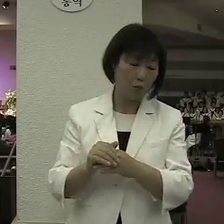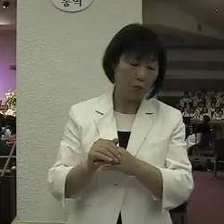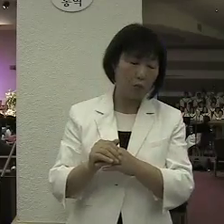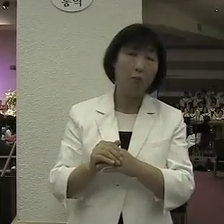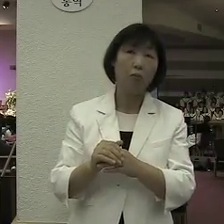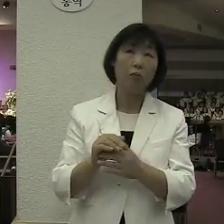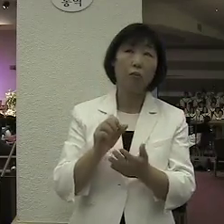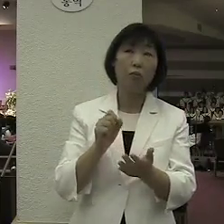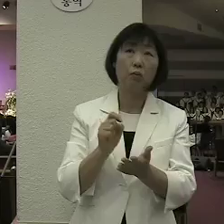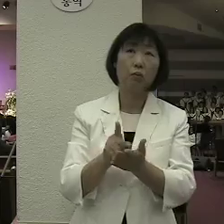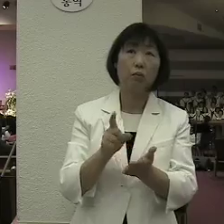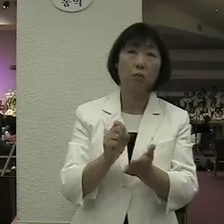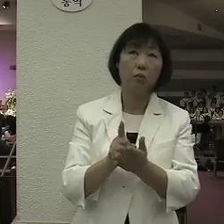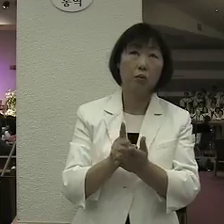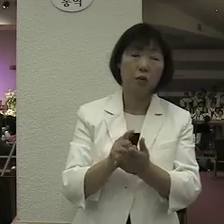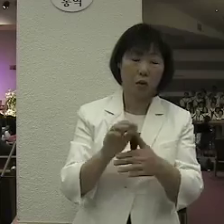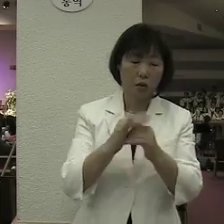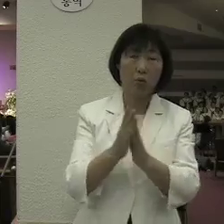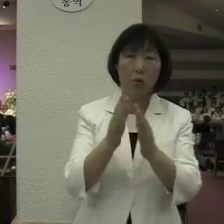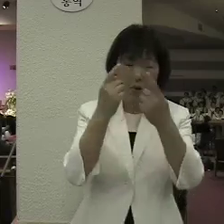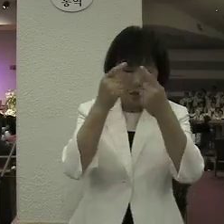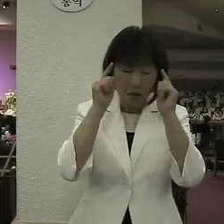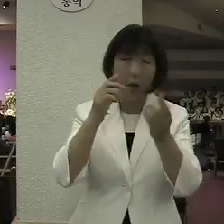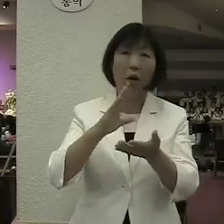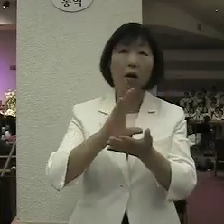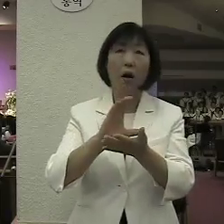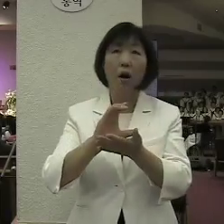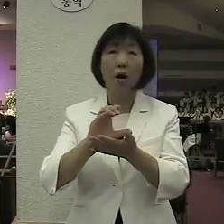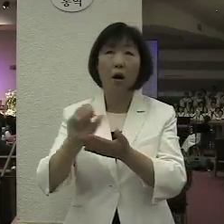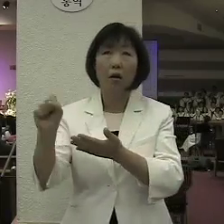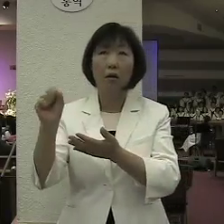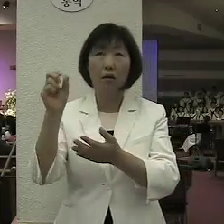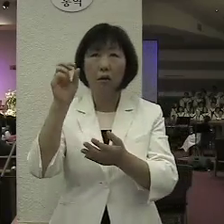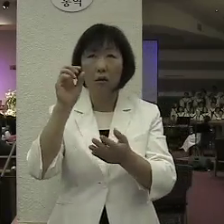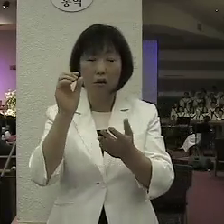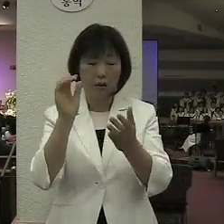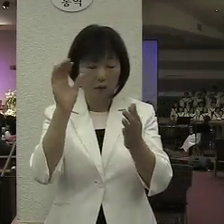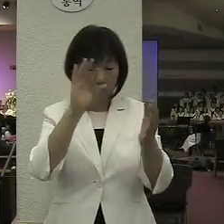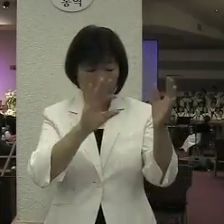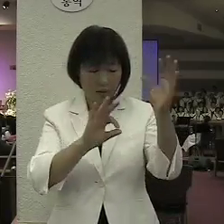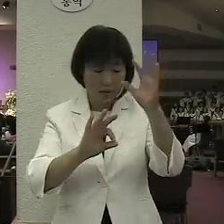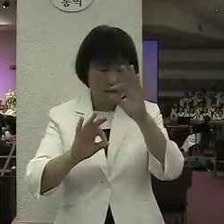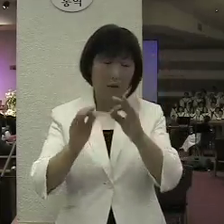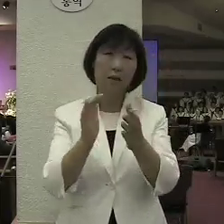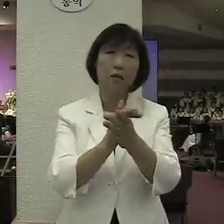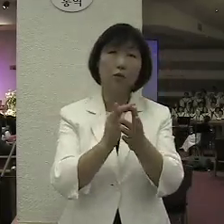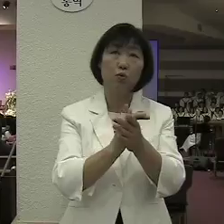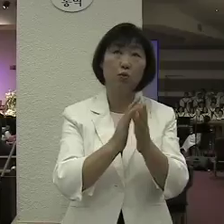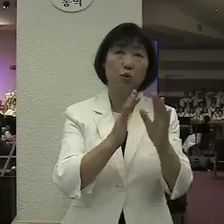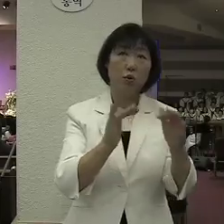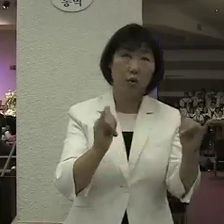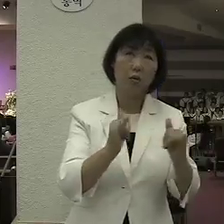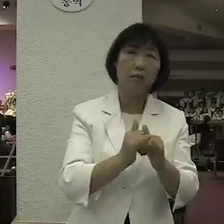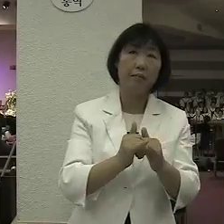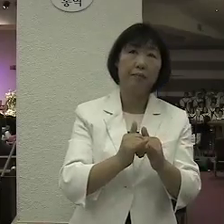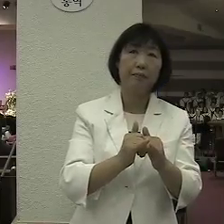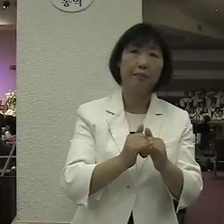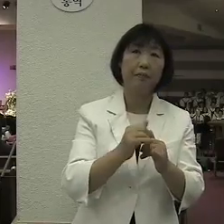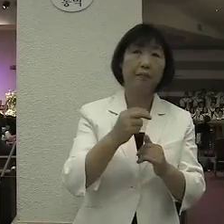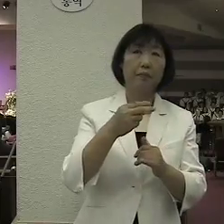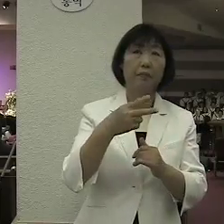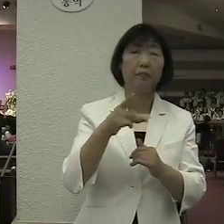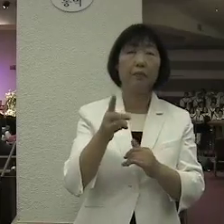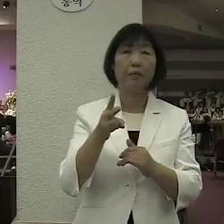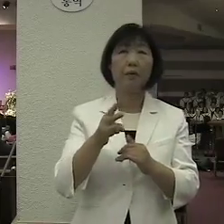원래 처음 그를 만났을 때 그는 정말 하나님 앞에 쓴뿌리, 정말 인생의 절망과 쓴뿌리로 가득